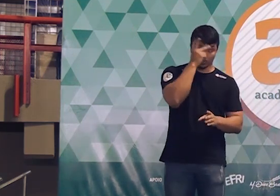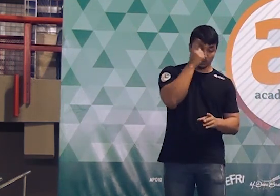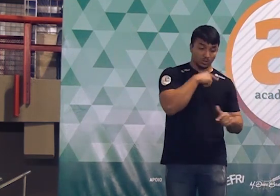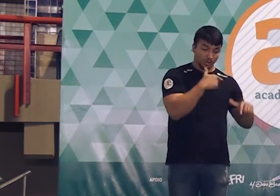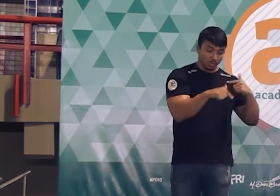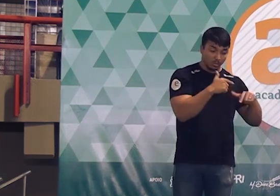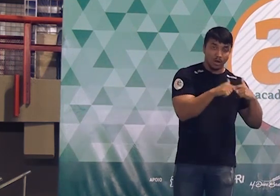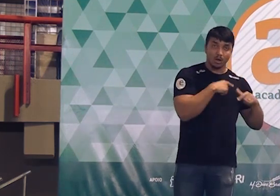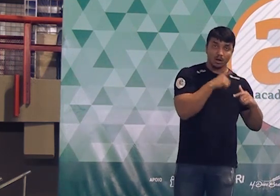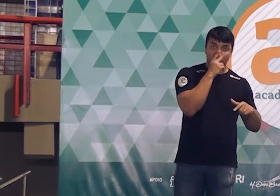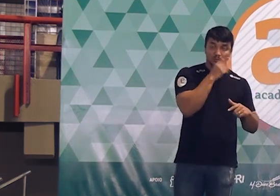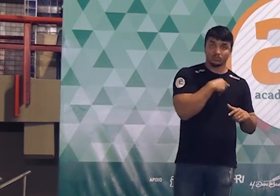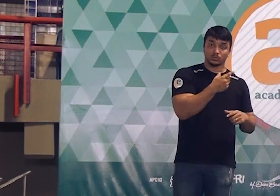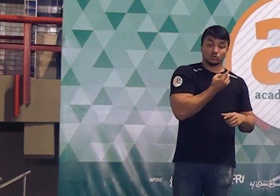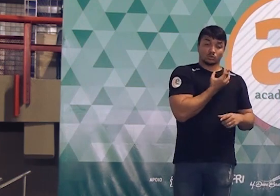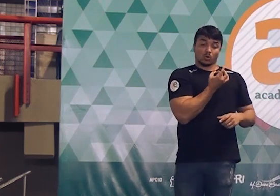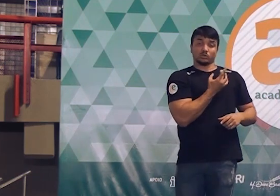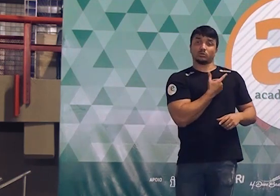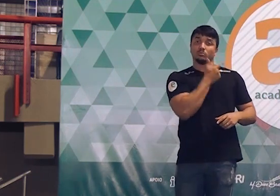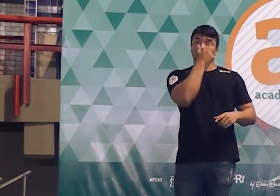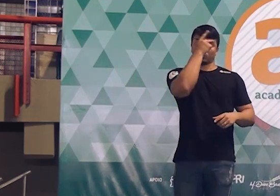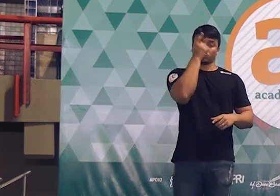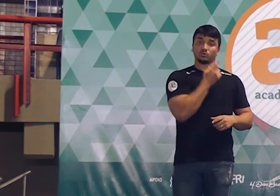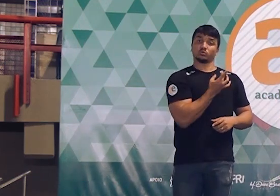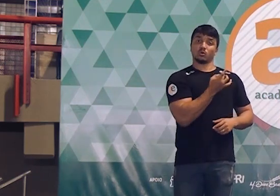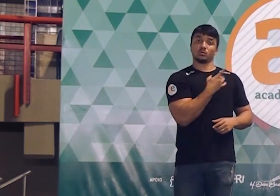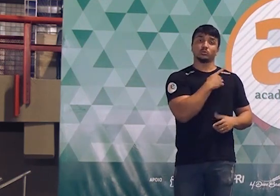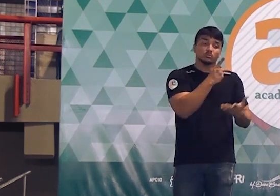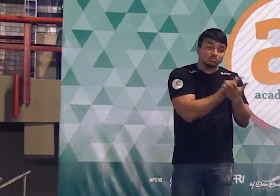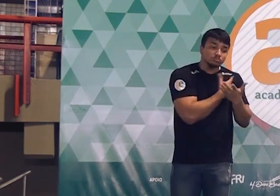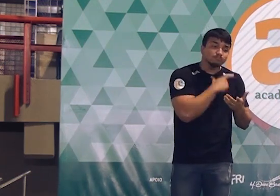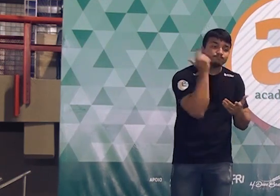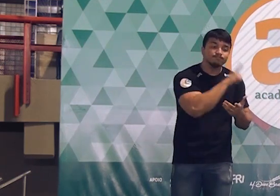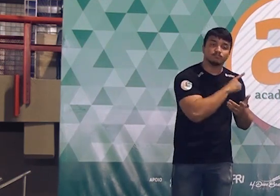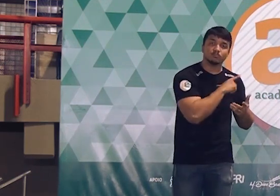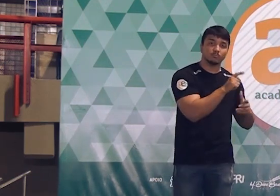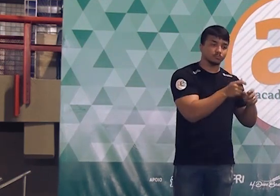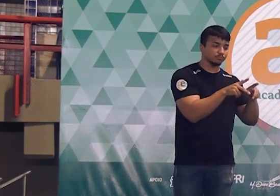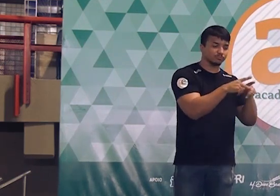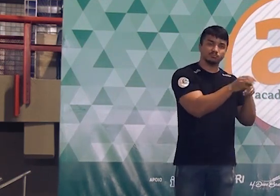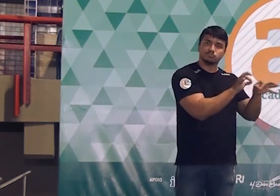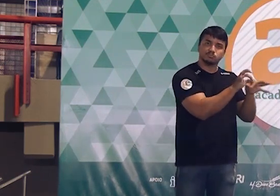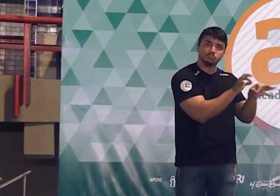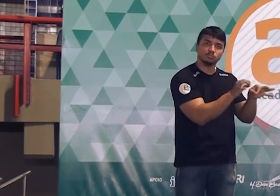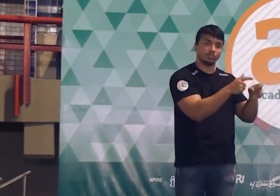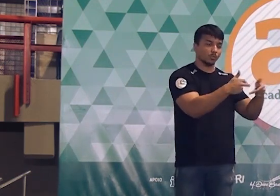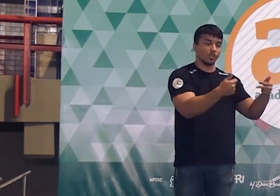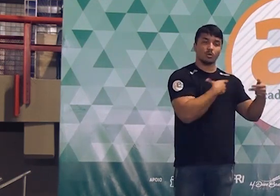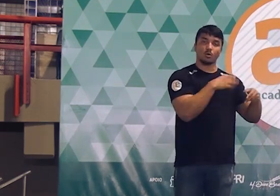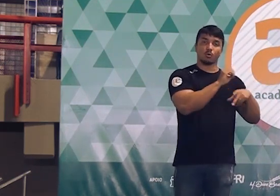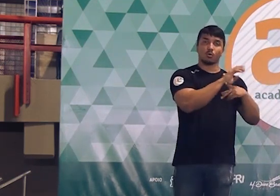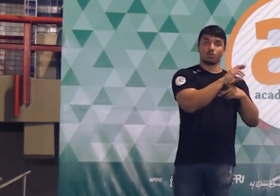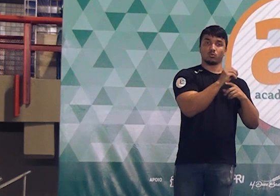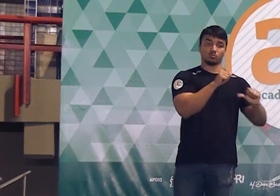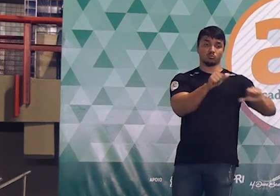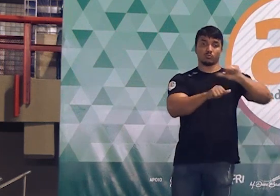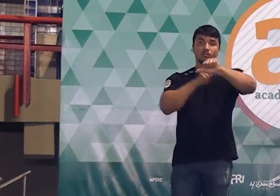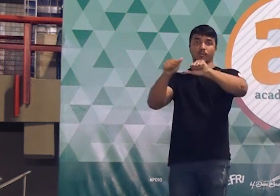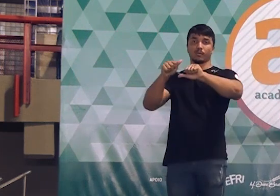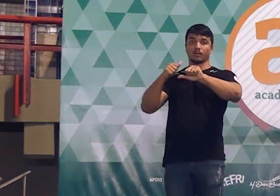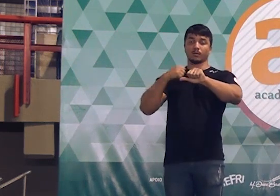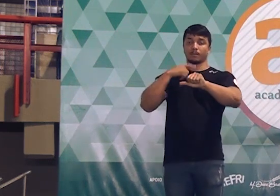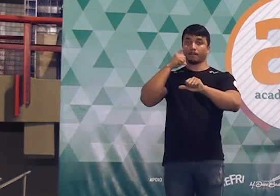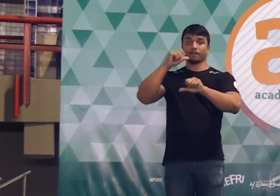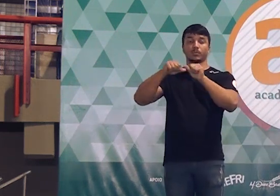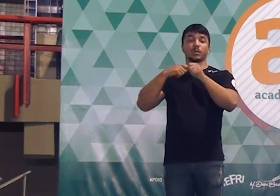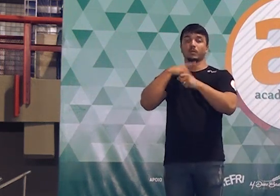cara que faz a parada só. É o cara que faz acontecer. É o cara que mexe com couro e transforma aquele couro lá